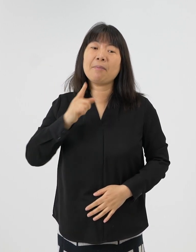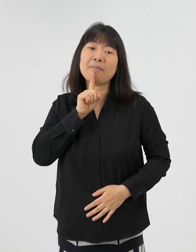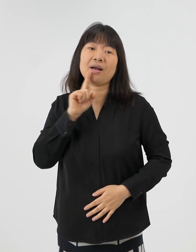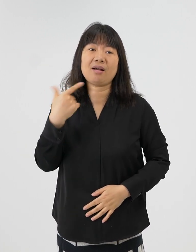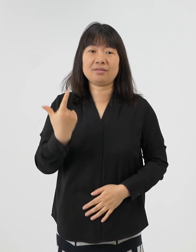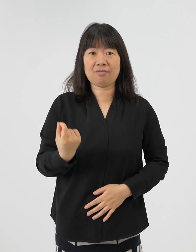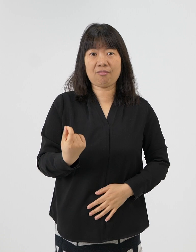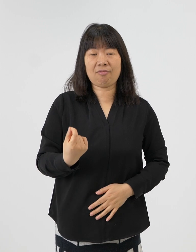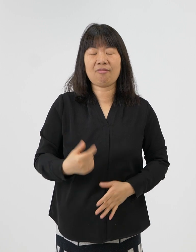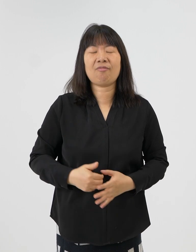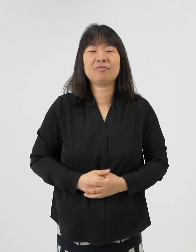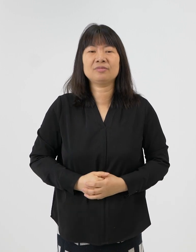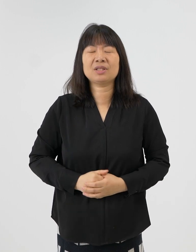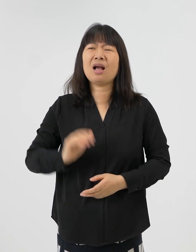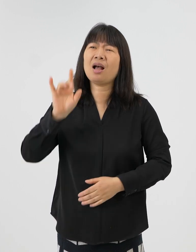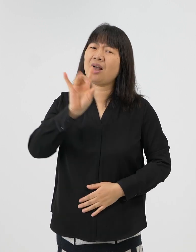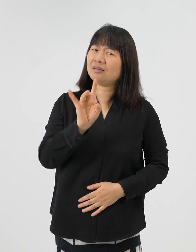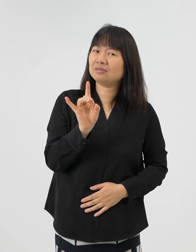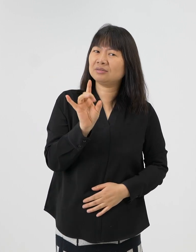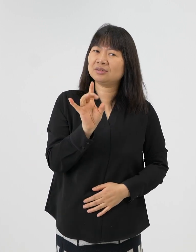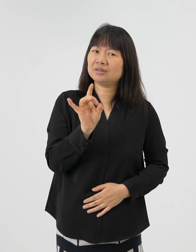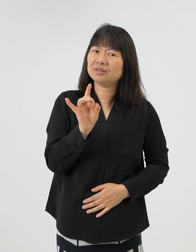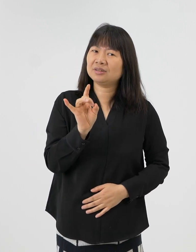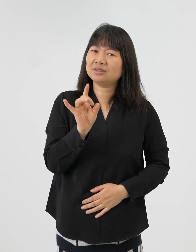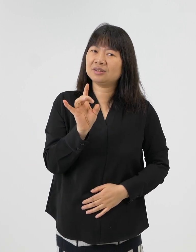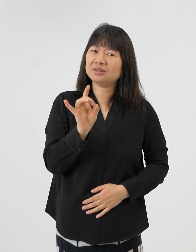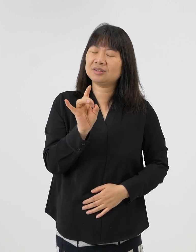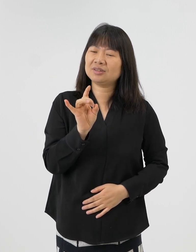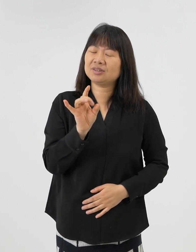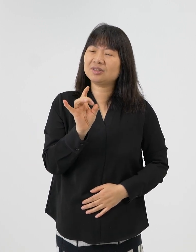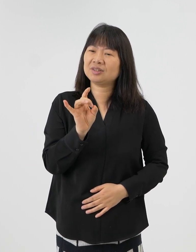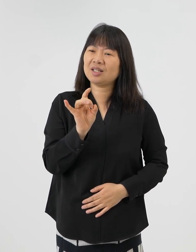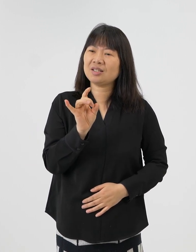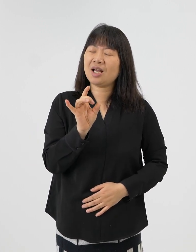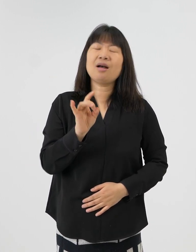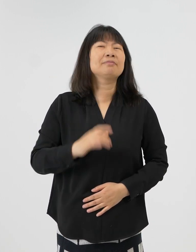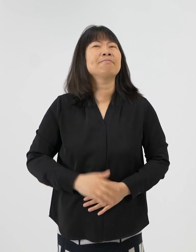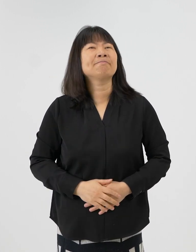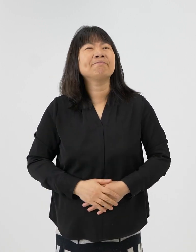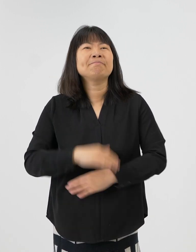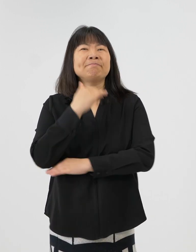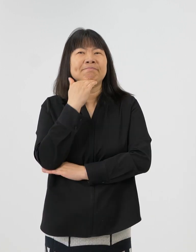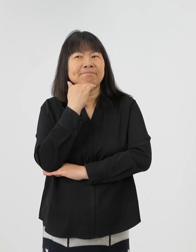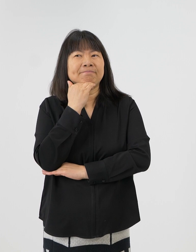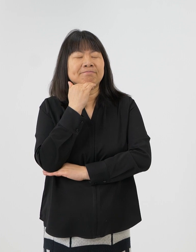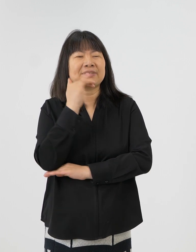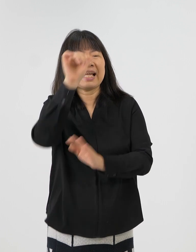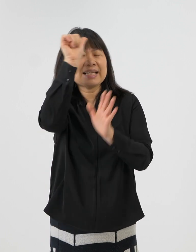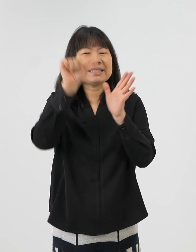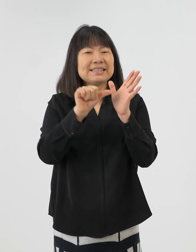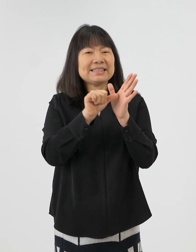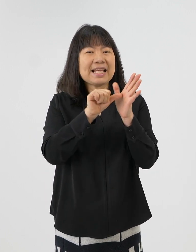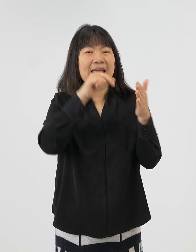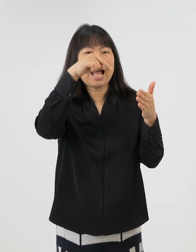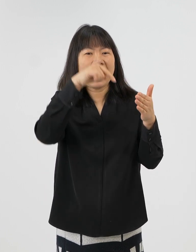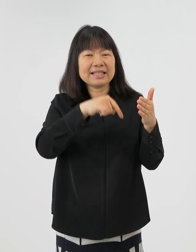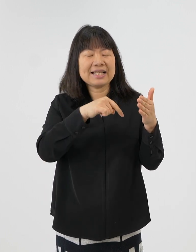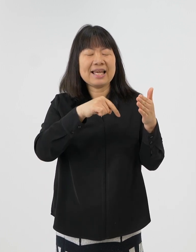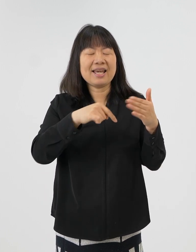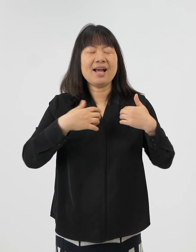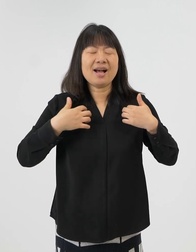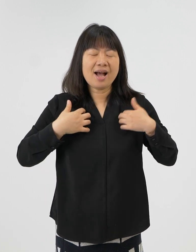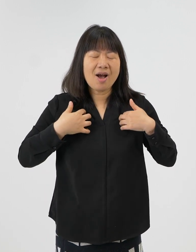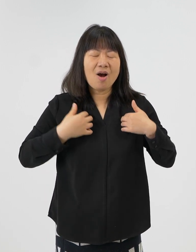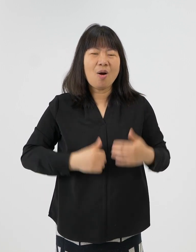이런 뜻입니다. 하나의 문해적 표현이다. 그러니까 우리 인생의 희노애락을 얘기하는